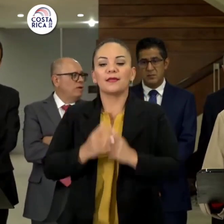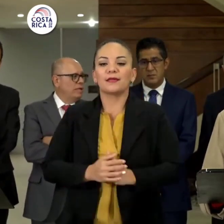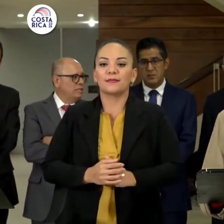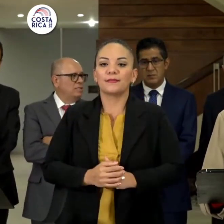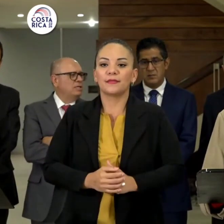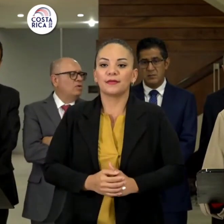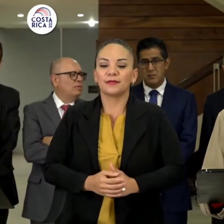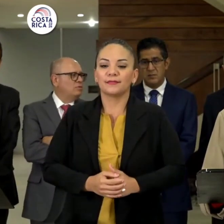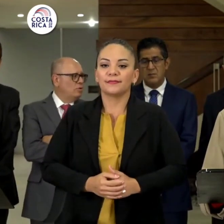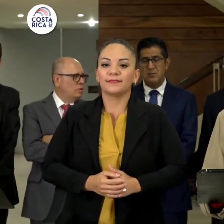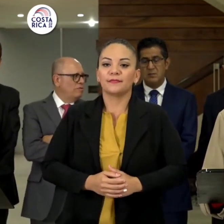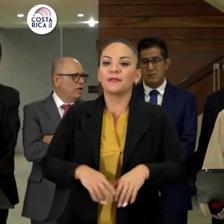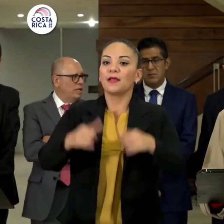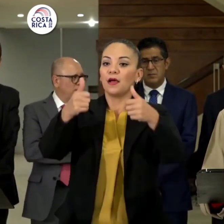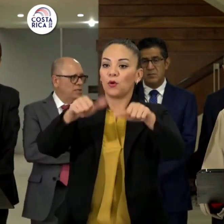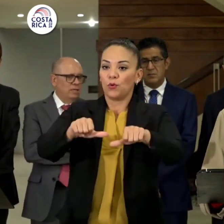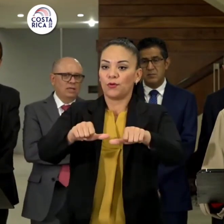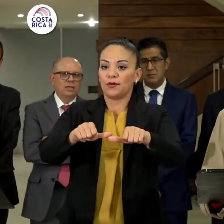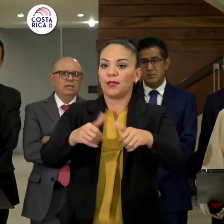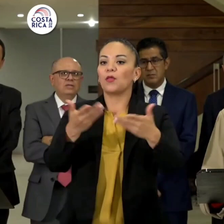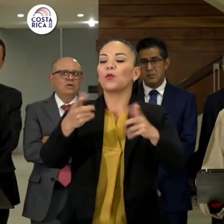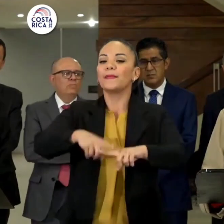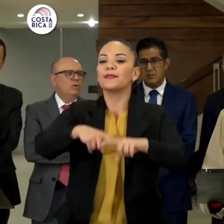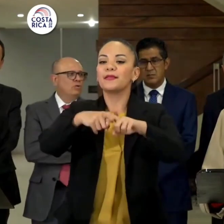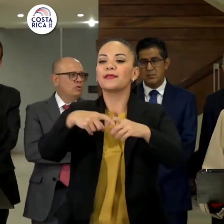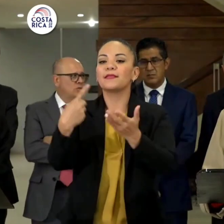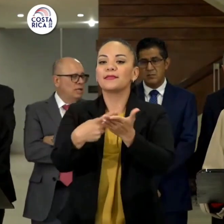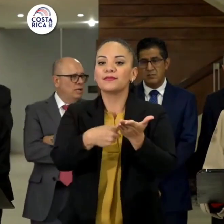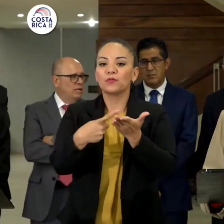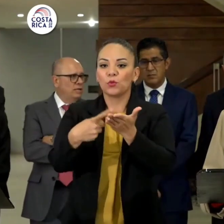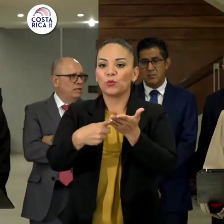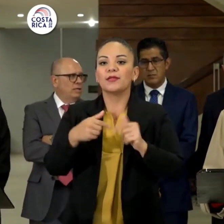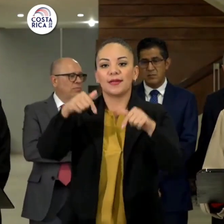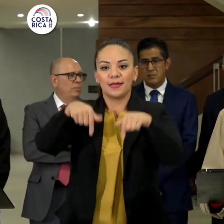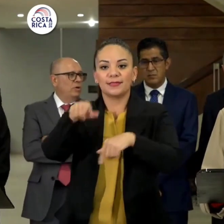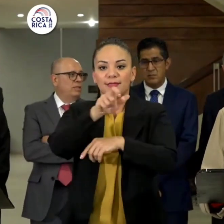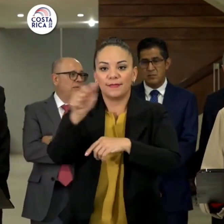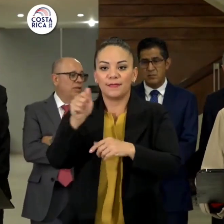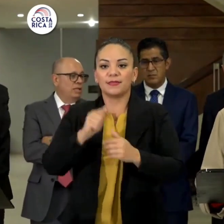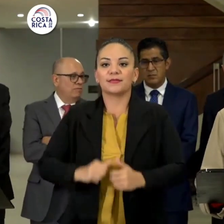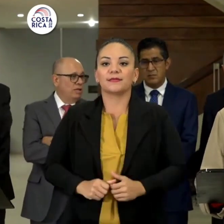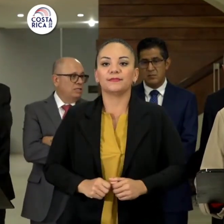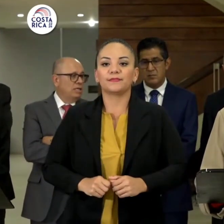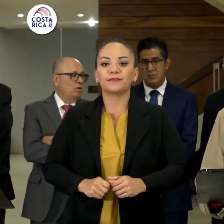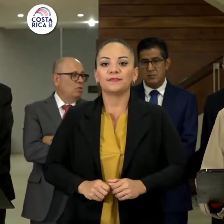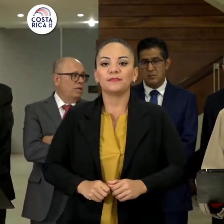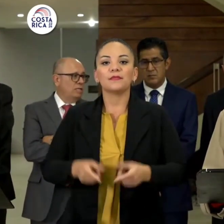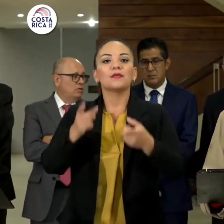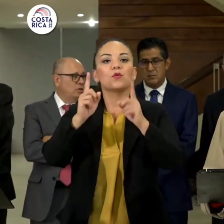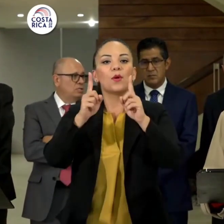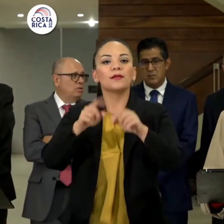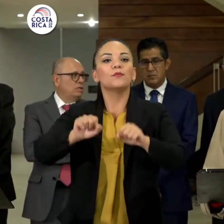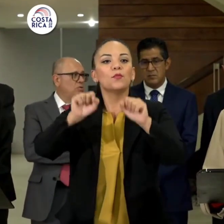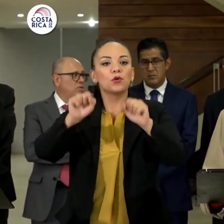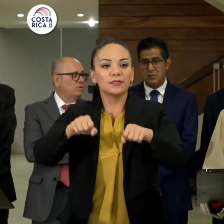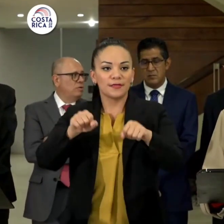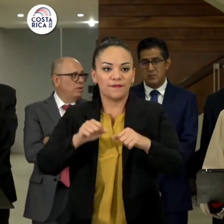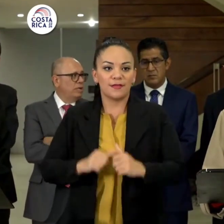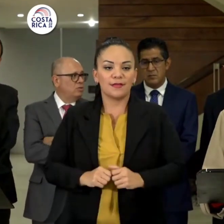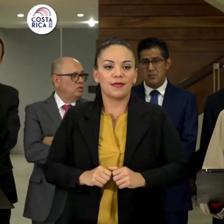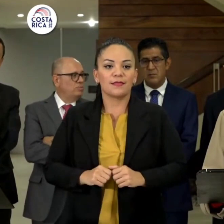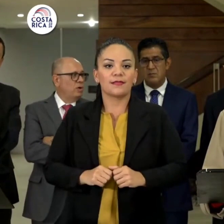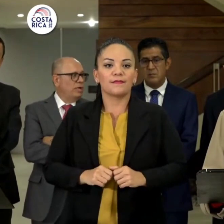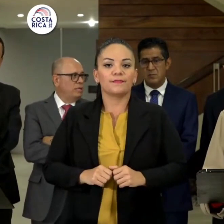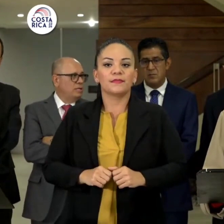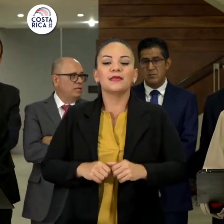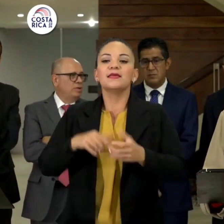quedado acordado de que era pendiente de discutir justamente en este mes y que era la posibilidad